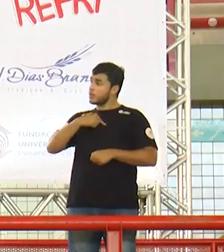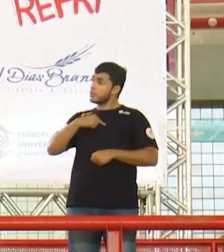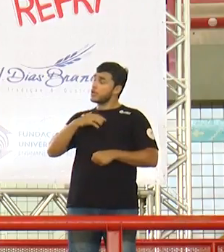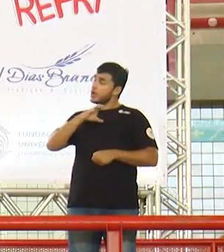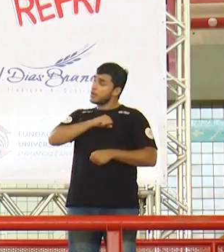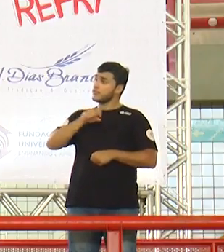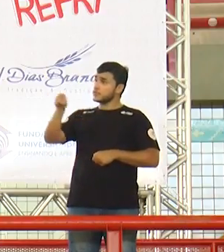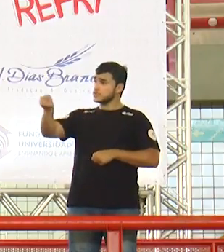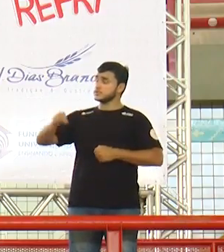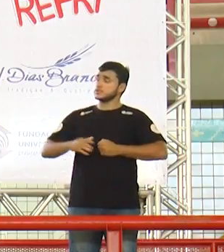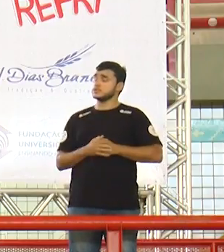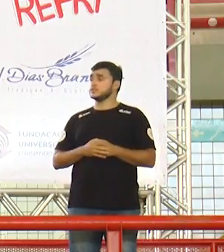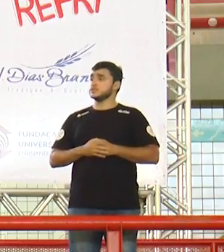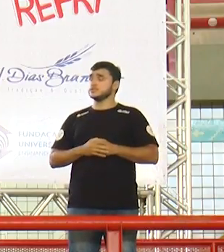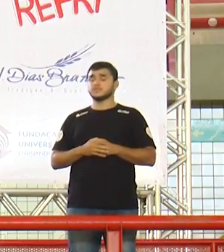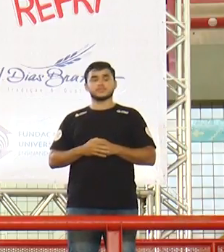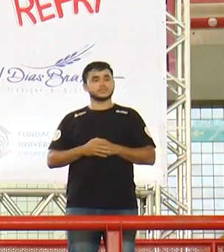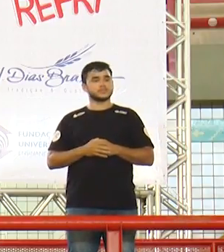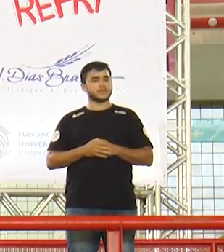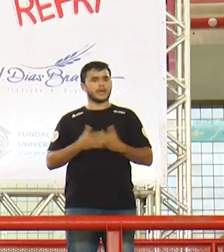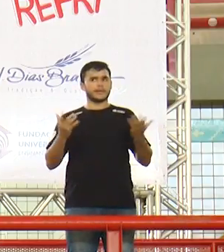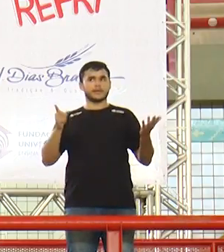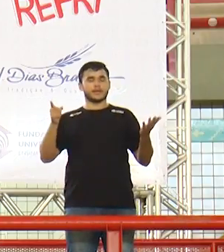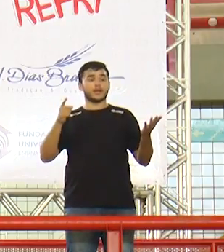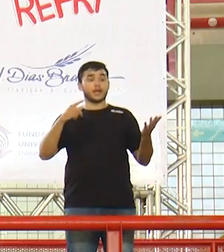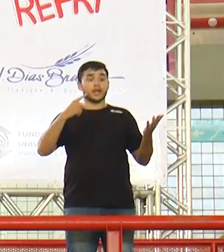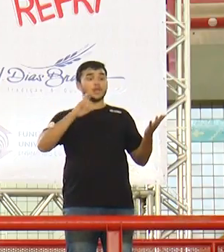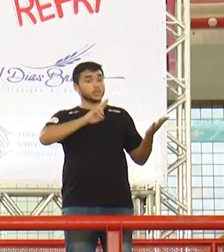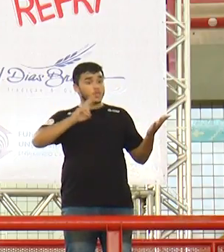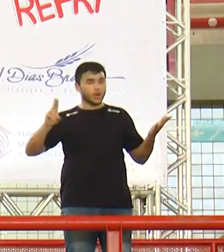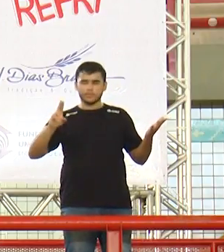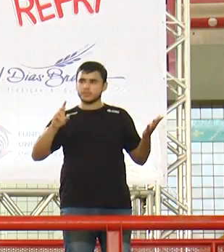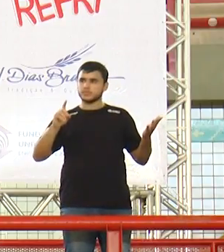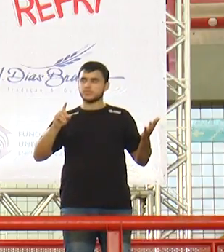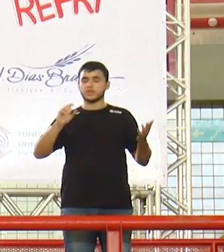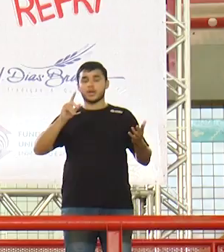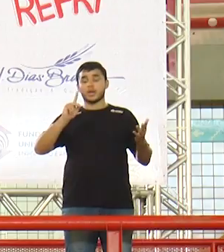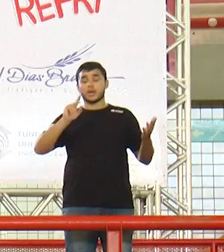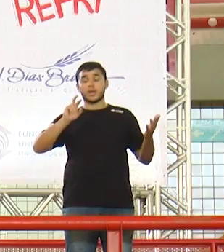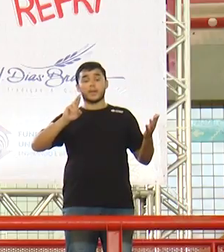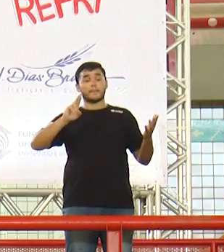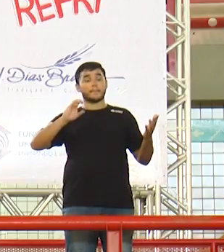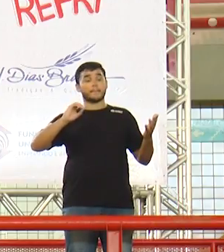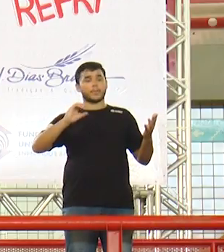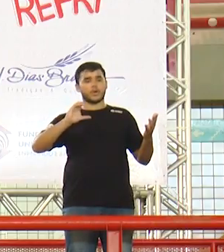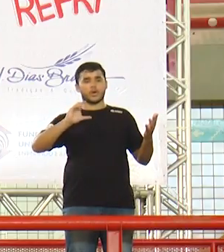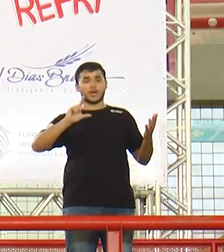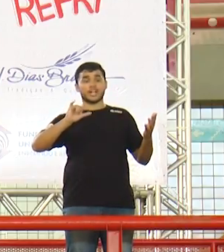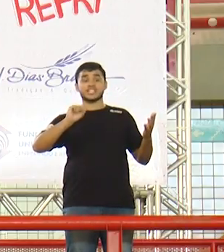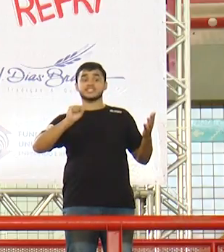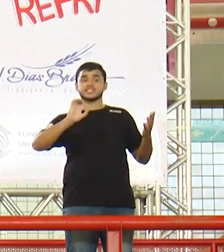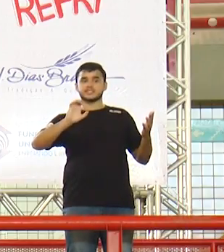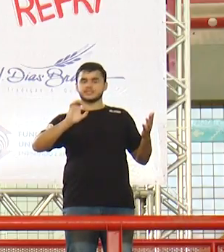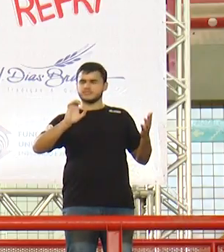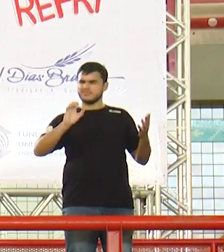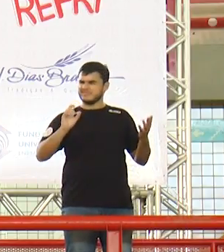amo. E aí eu tenho uma próclise. Aí a pessoa, tem o quê, filha?